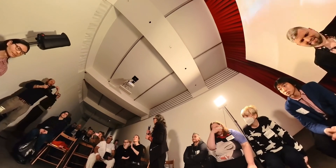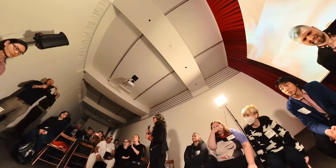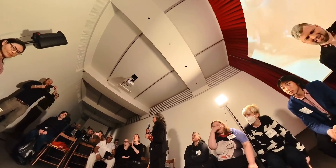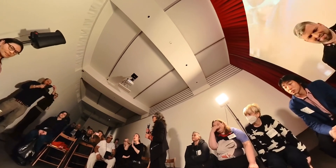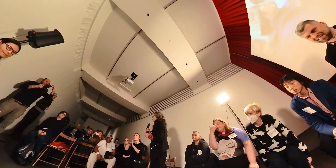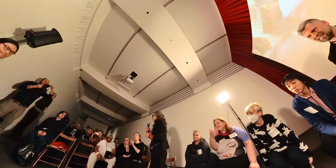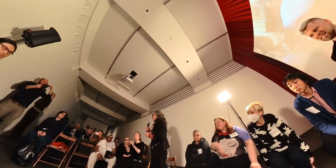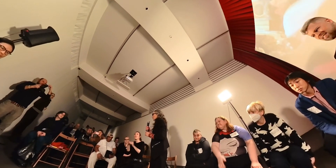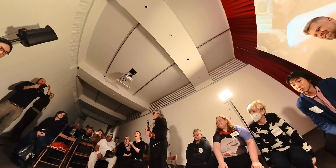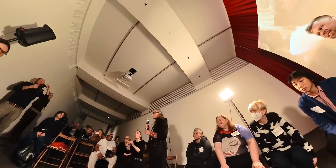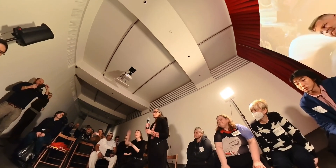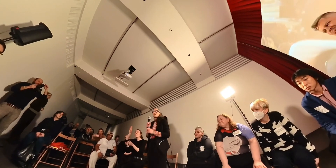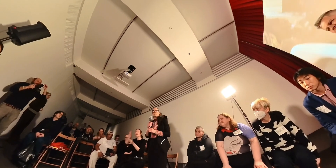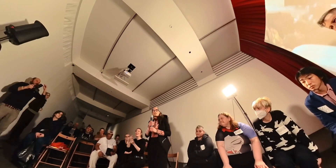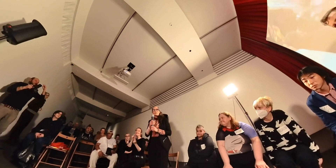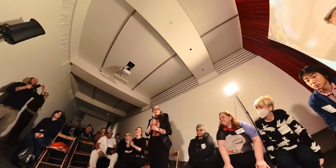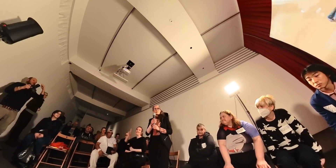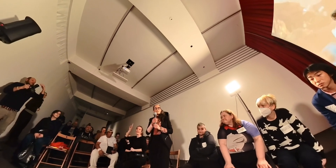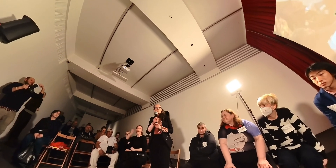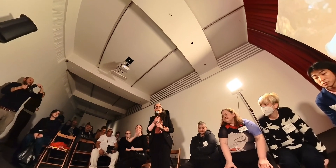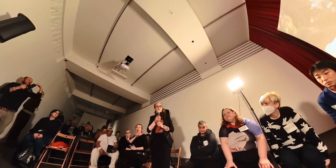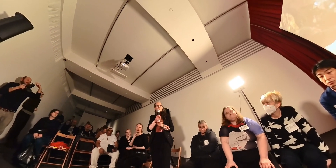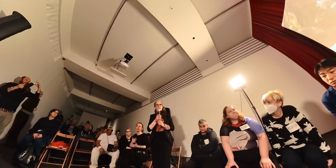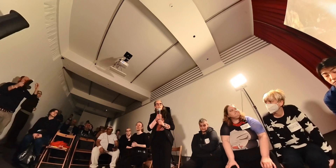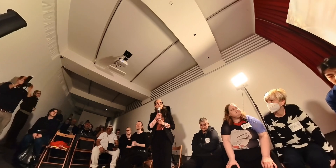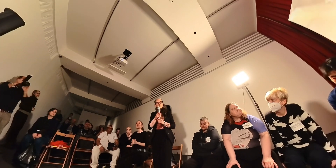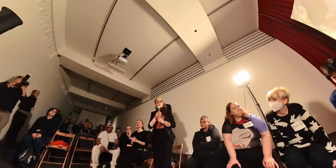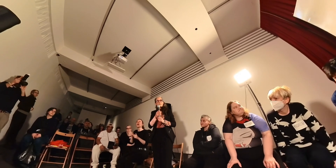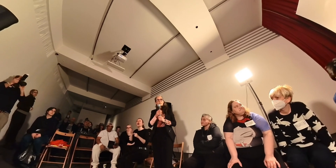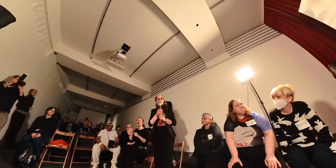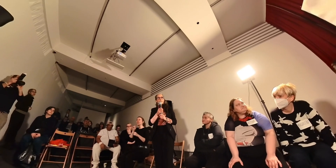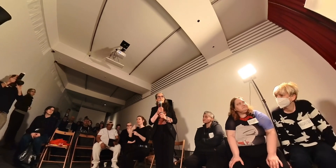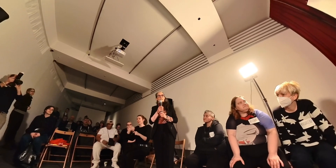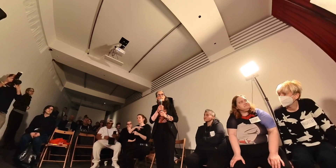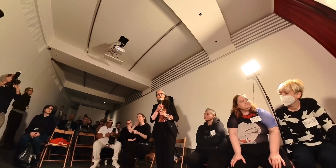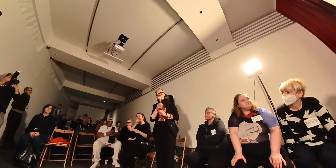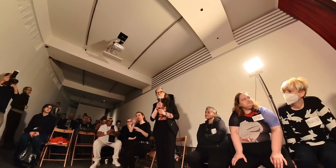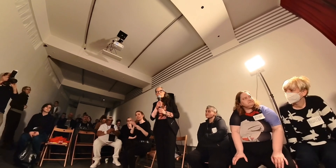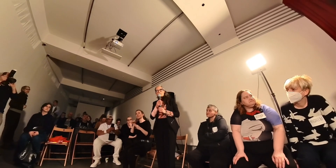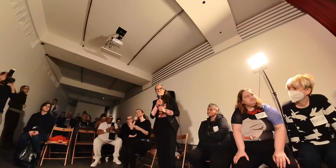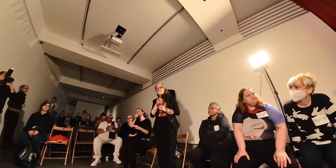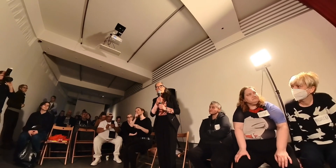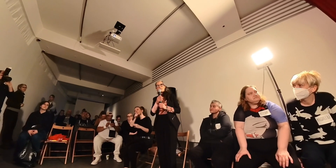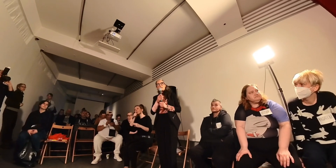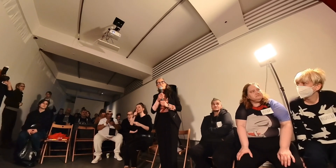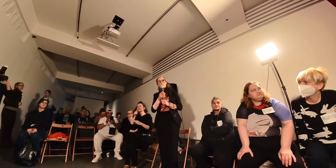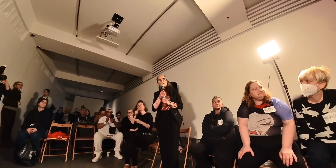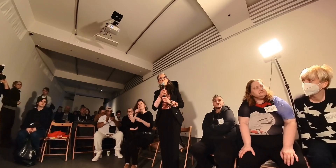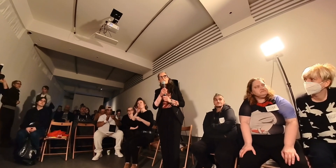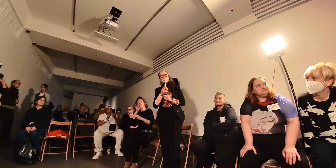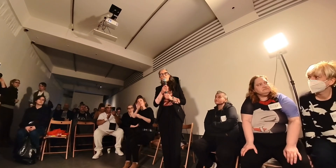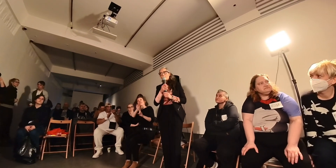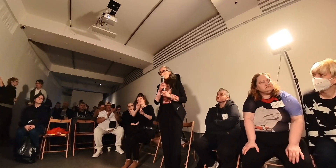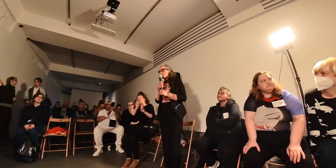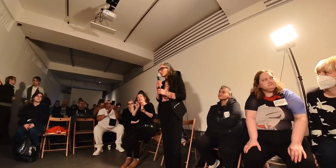připravili tady k té výstavě a vlastně tematicky jsme ji navázali na jeden aspekt té výstavy, a to